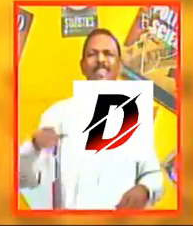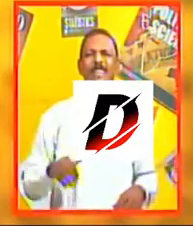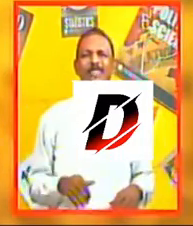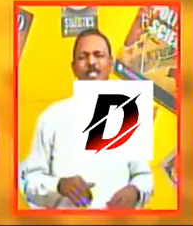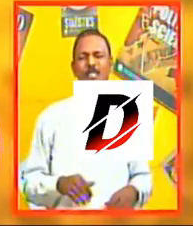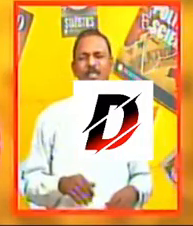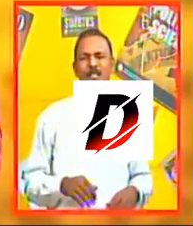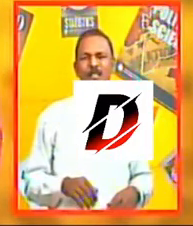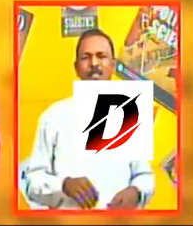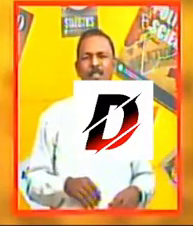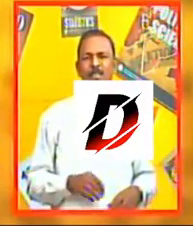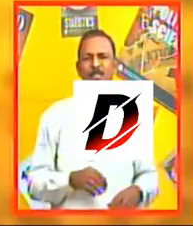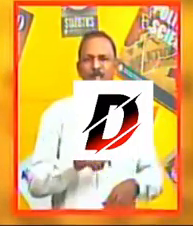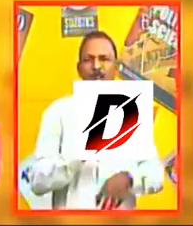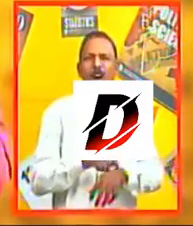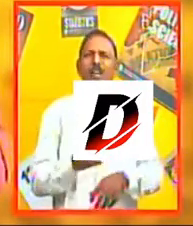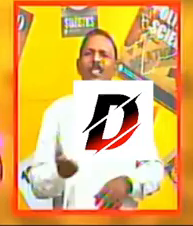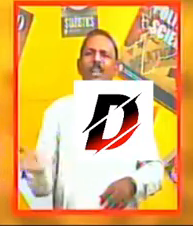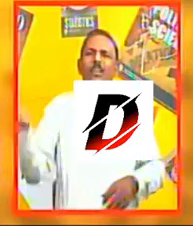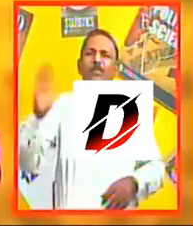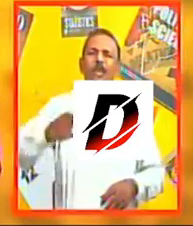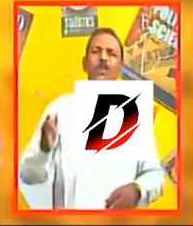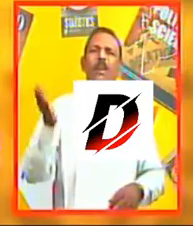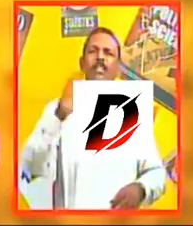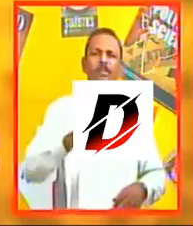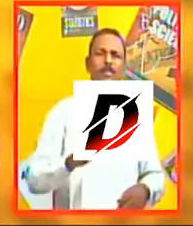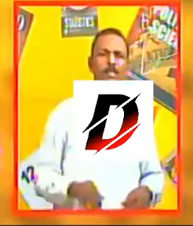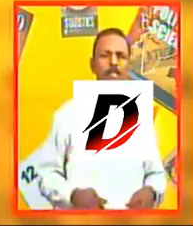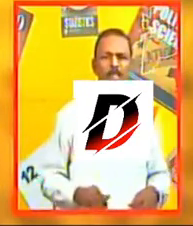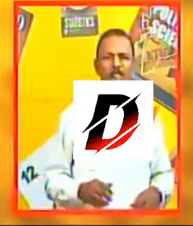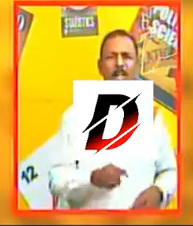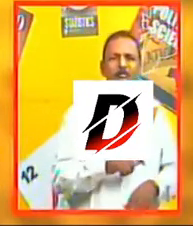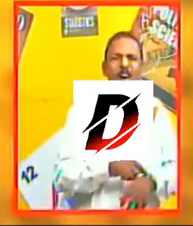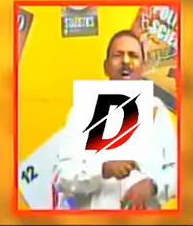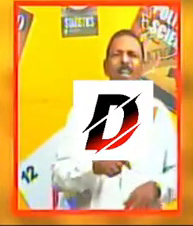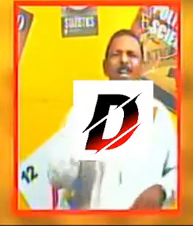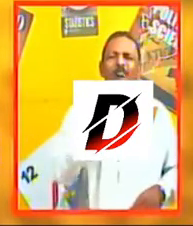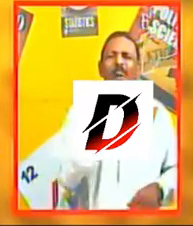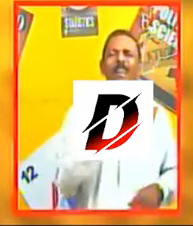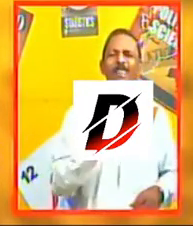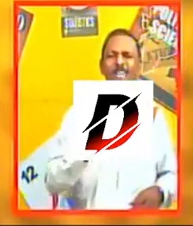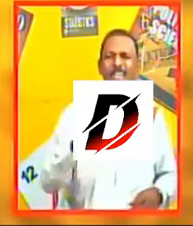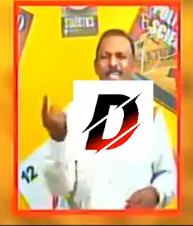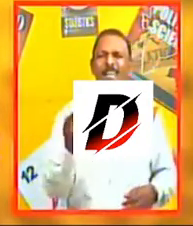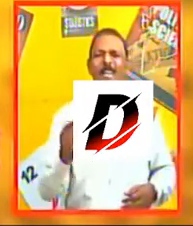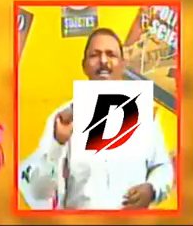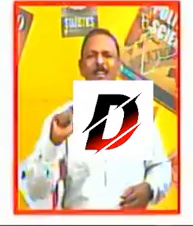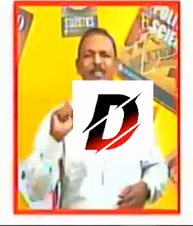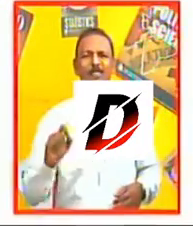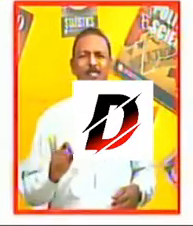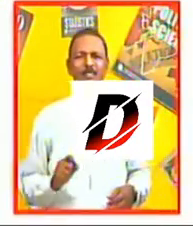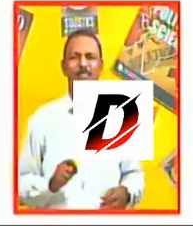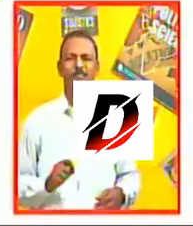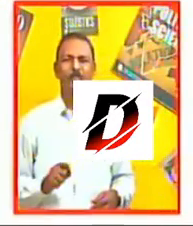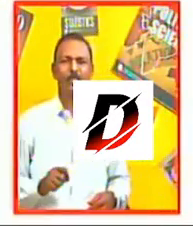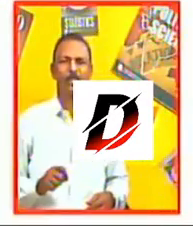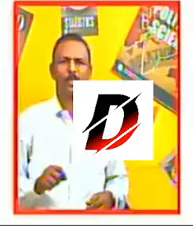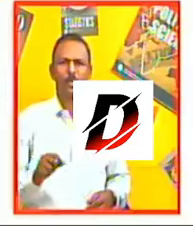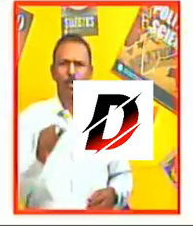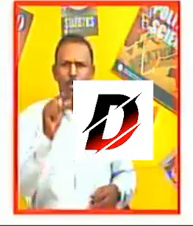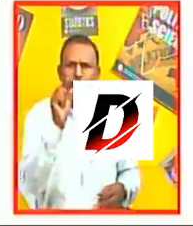காலநிலை, காலநிலை எப்படி இவற்றை மாற்றியமைக்கிறது? காலநிலை என்றால் என்ன? காலநிலை